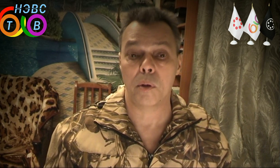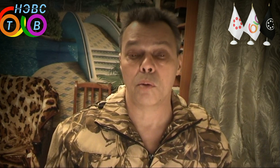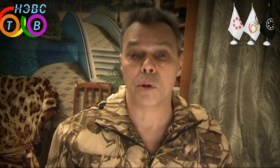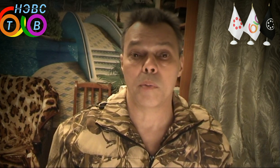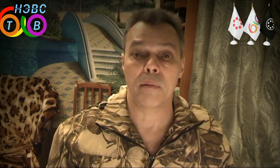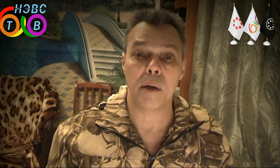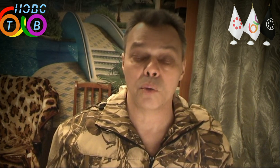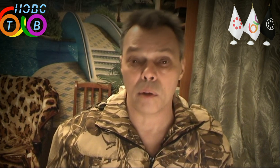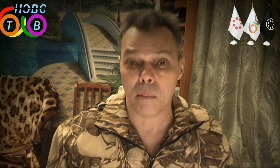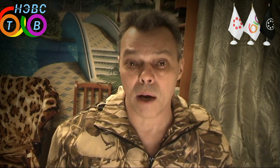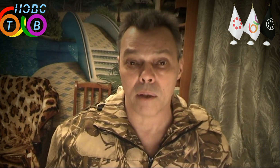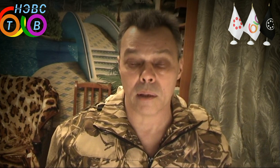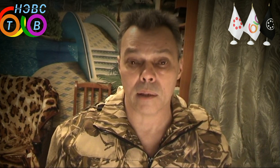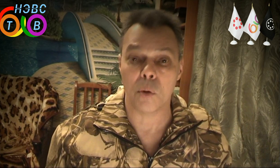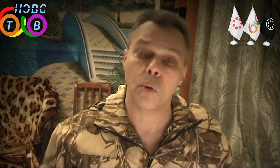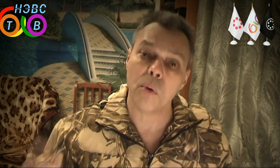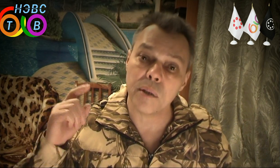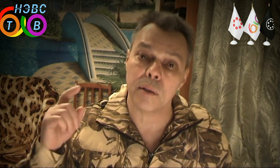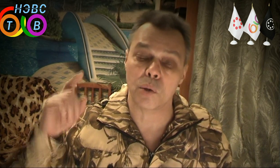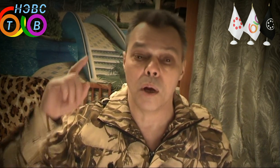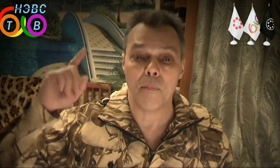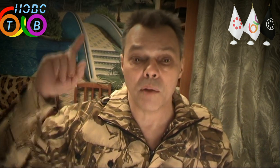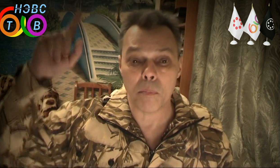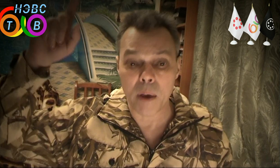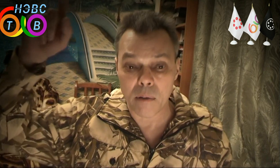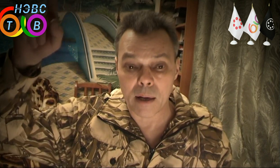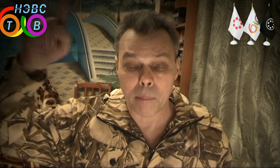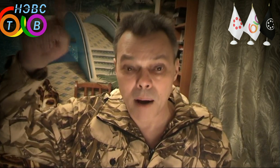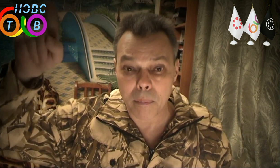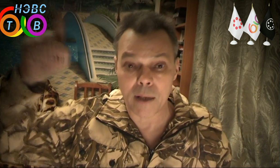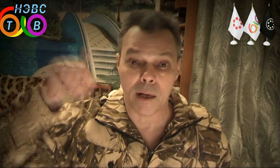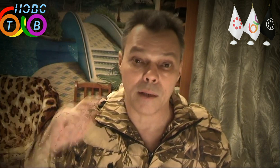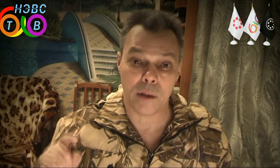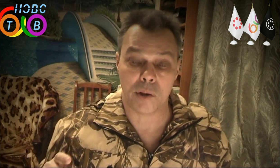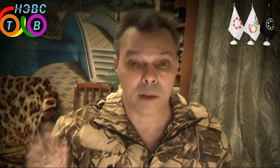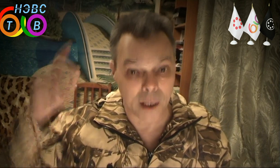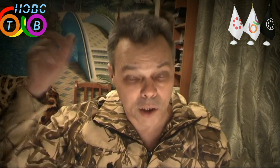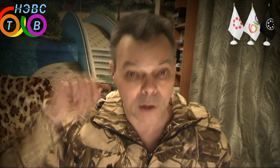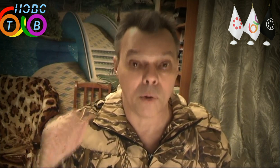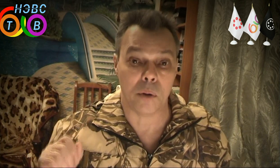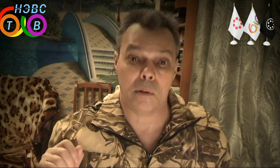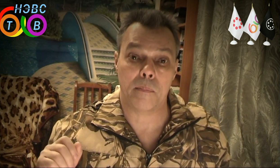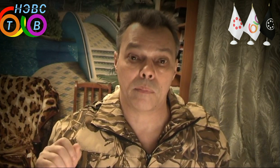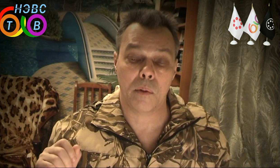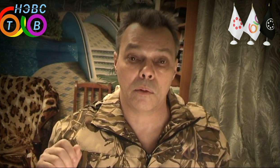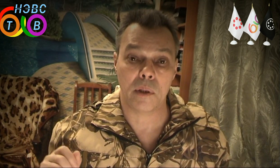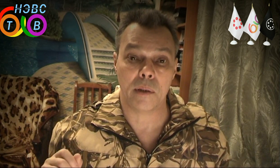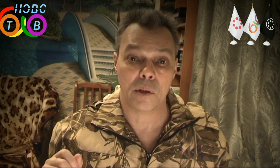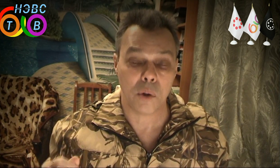ребенок уже управляет только мамой тогда. Но другое дело, что его первый папа энергетически где-то живет. Вот он где-то живет,